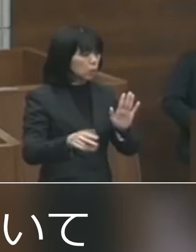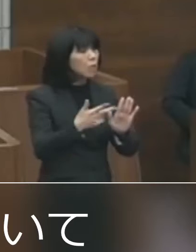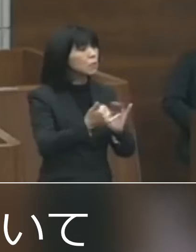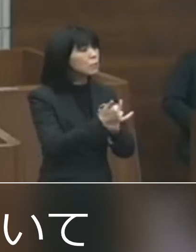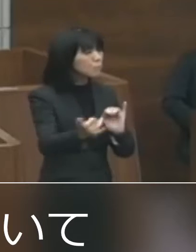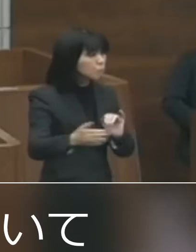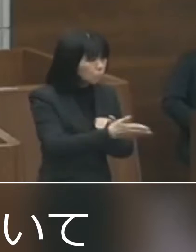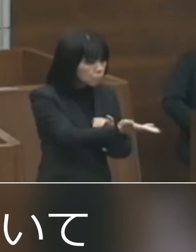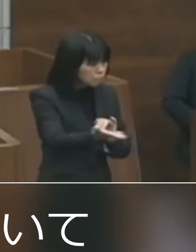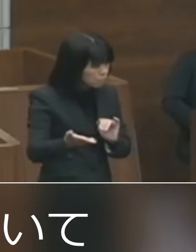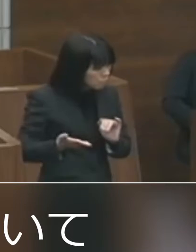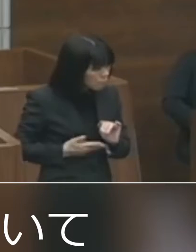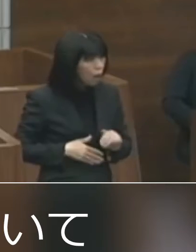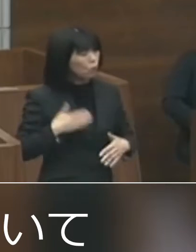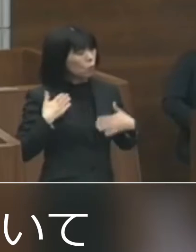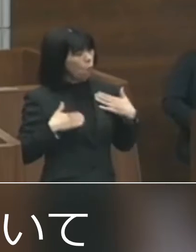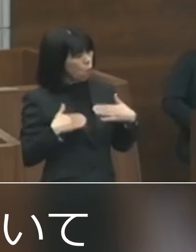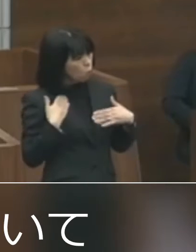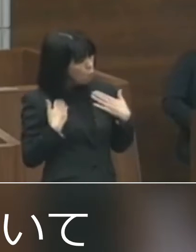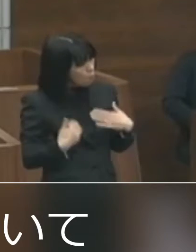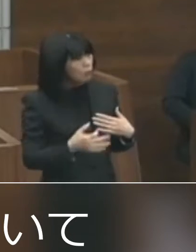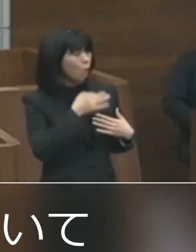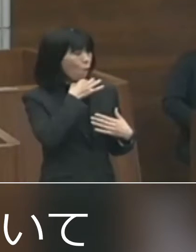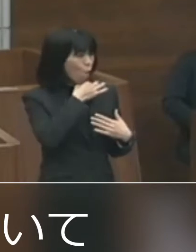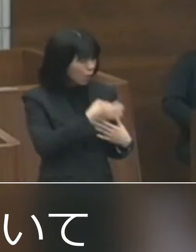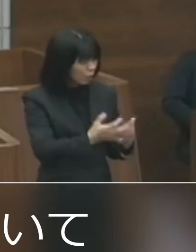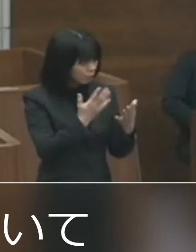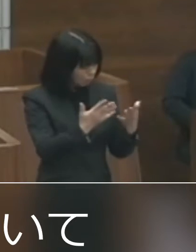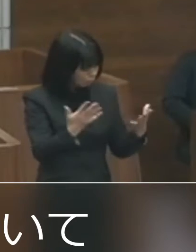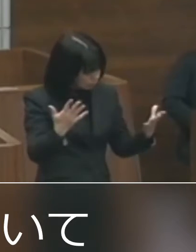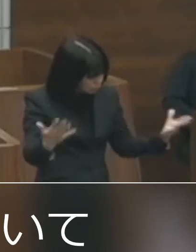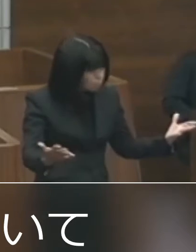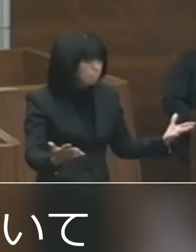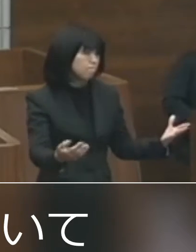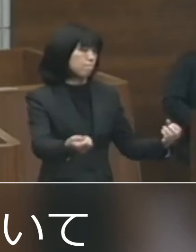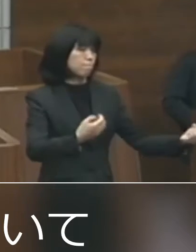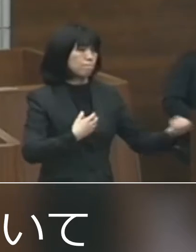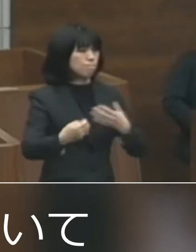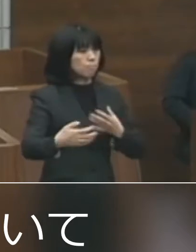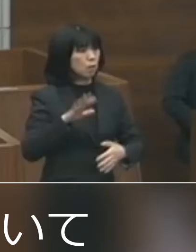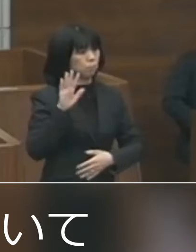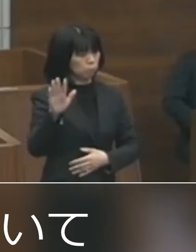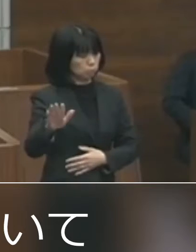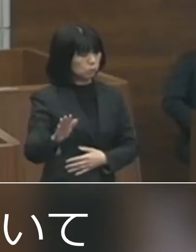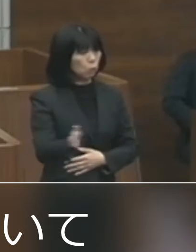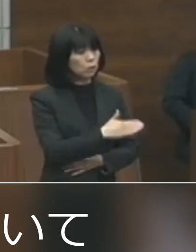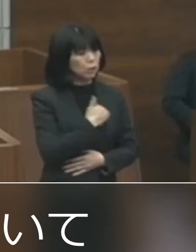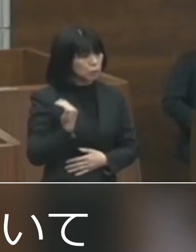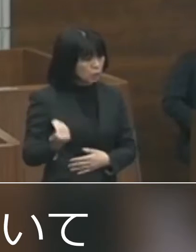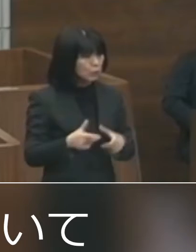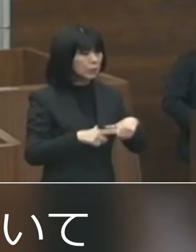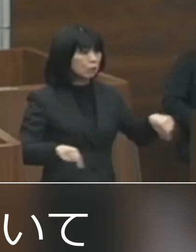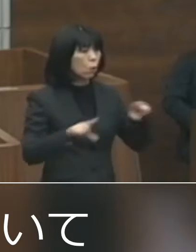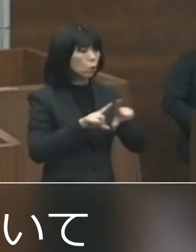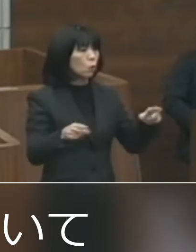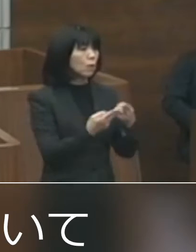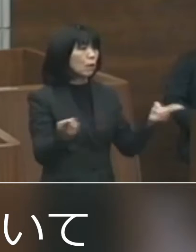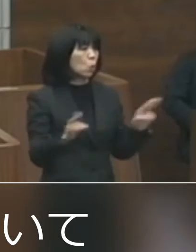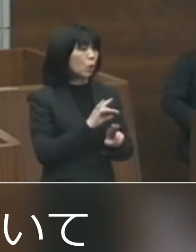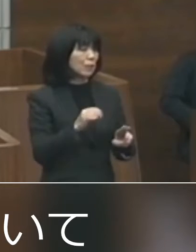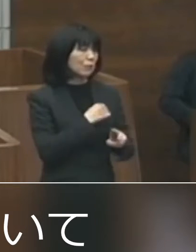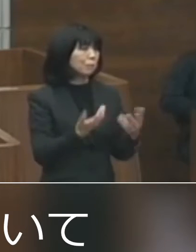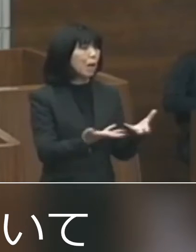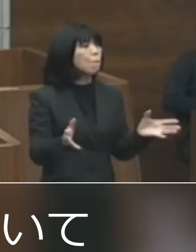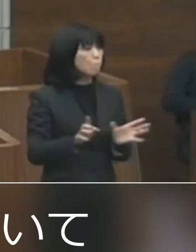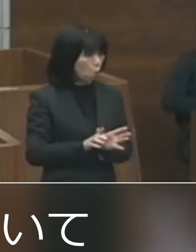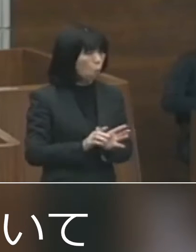から喜びの声が数多く寄せられています。私たち日本共産党議員団もこれま